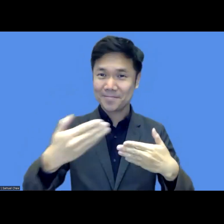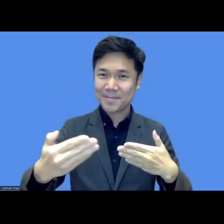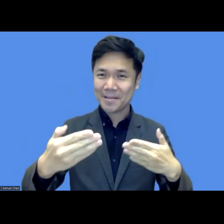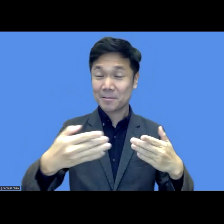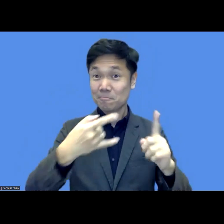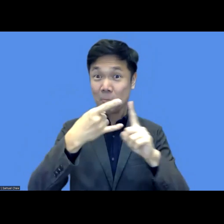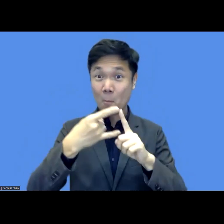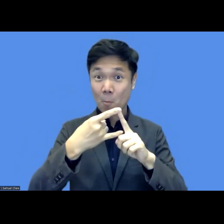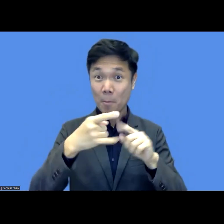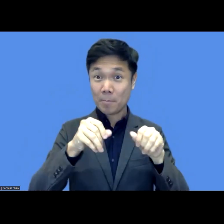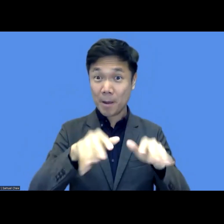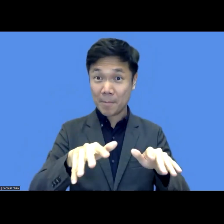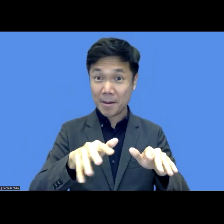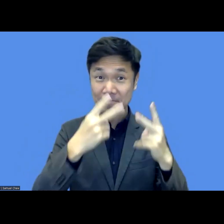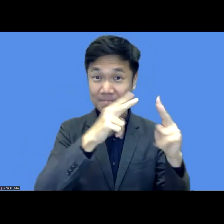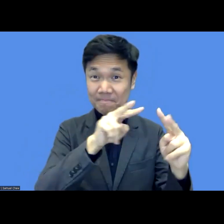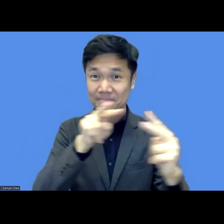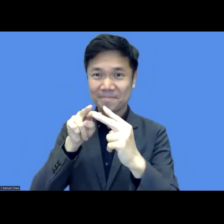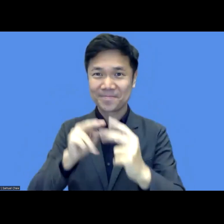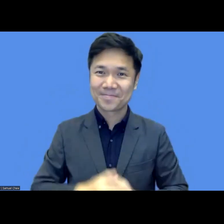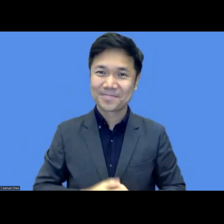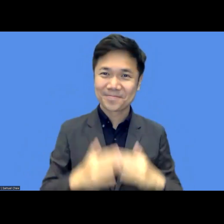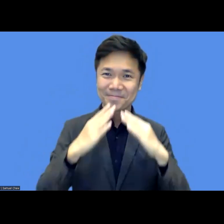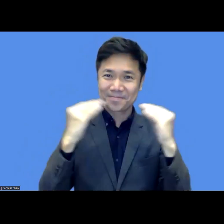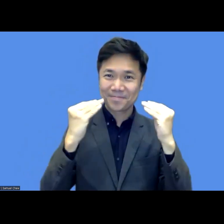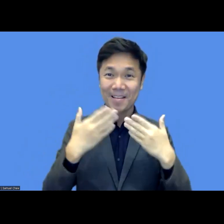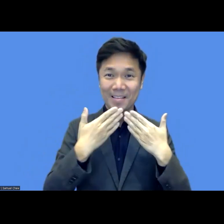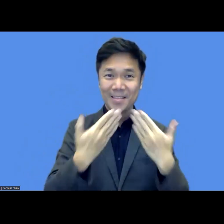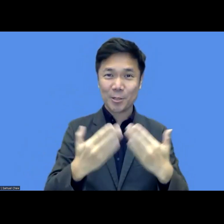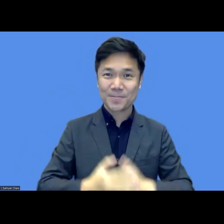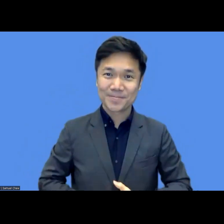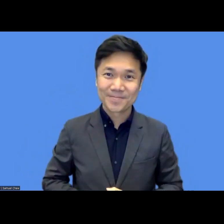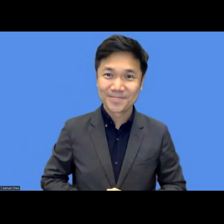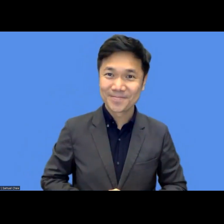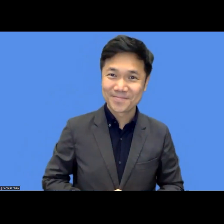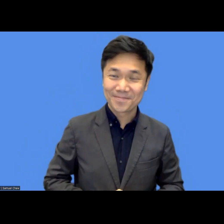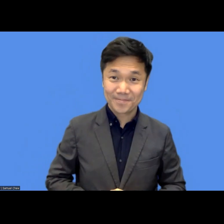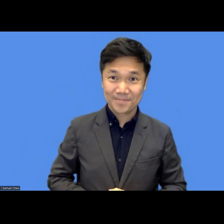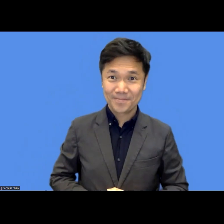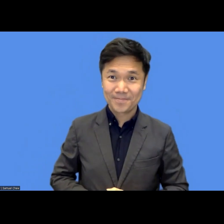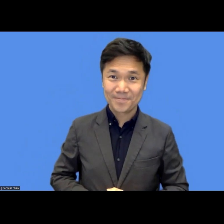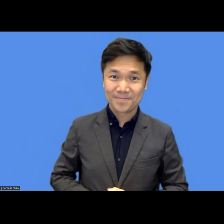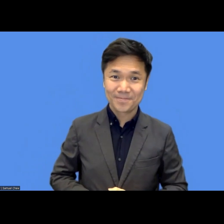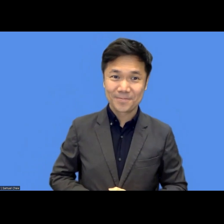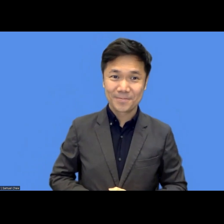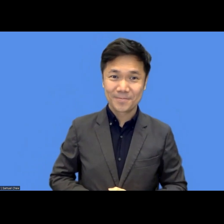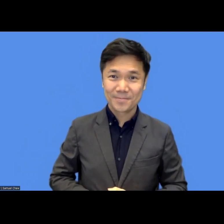gracias por estar aquí y nos gustaría tenerles en nuestros próximos webinarios. Hasta luego.